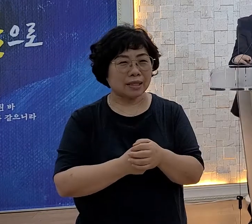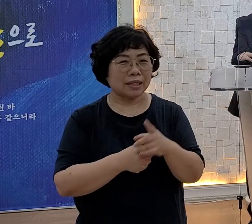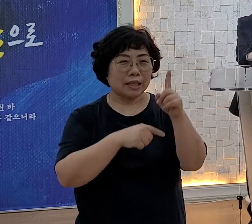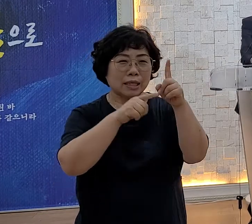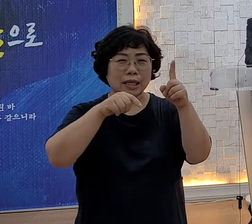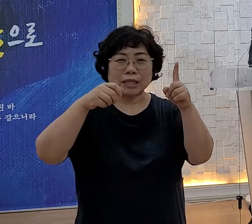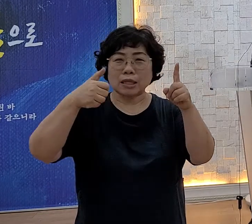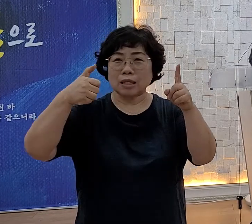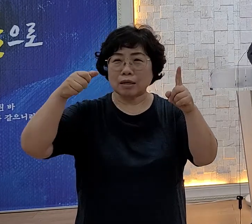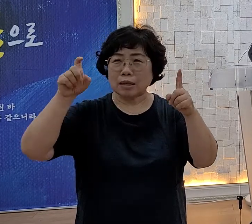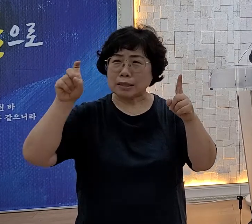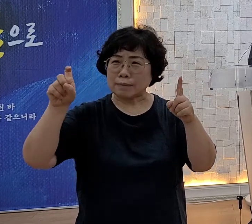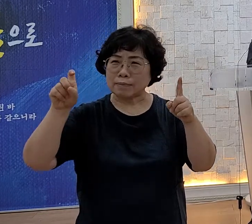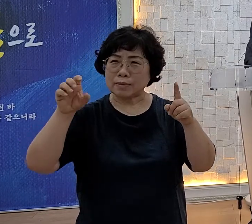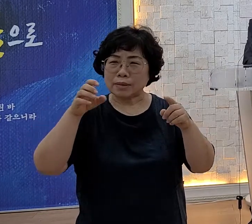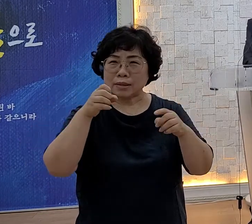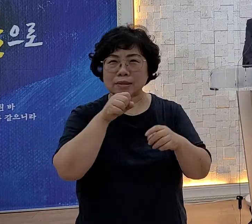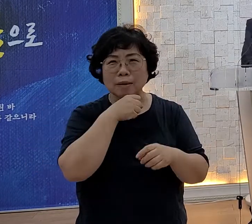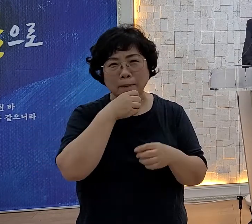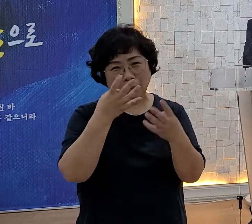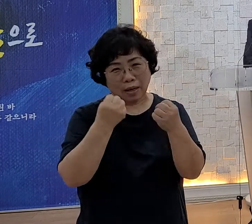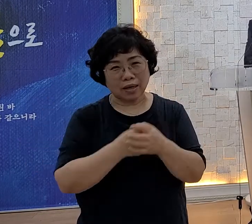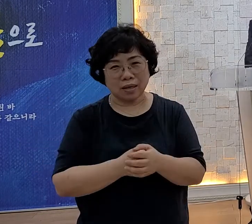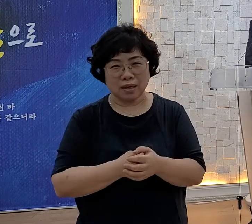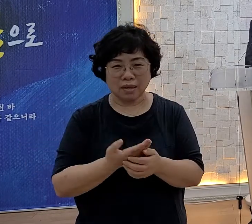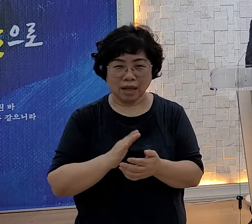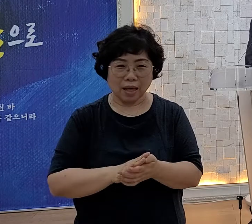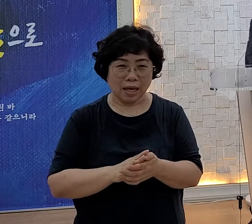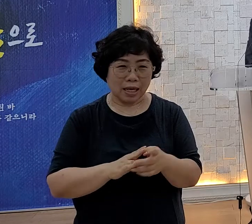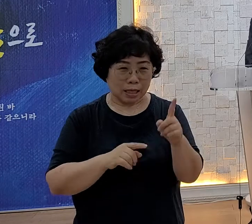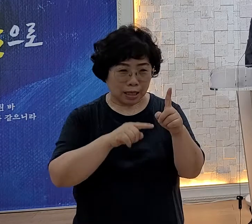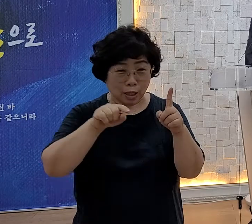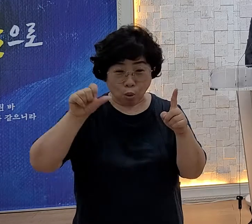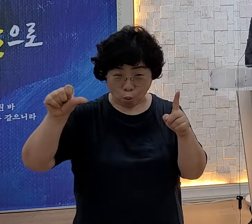많은데 5점 하니까 선택하기가 좀 편하더라고요. 그래서